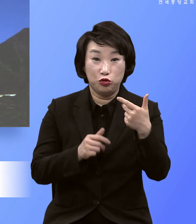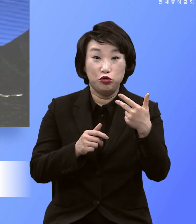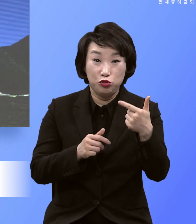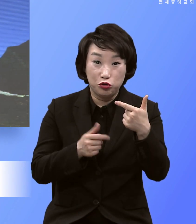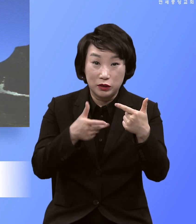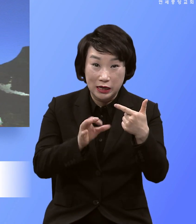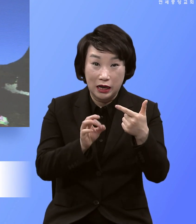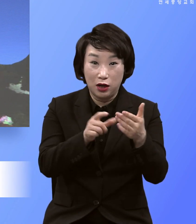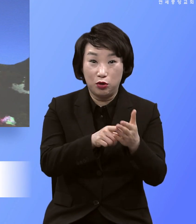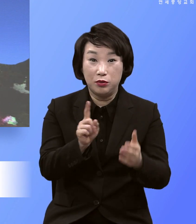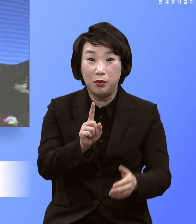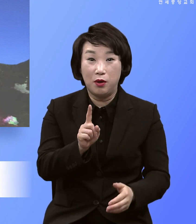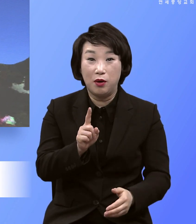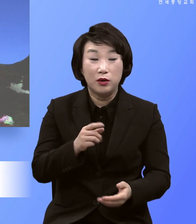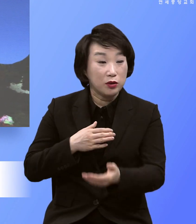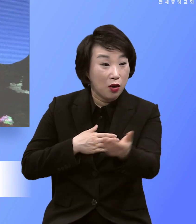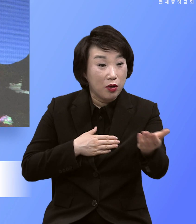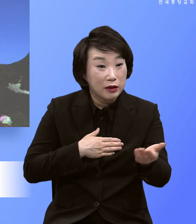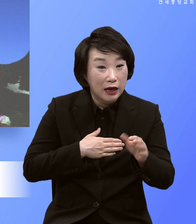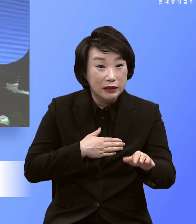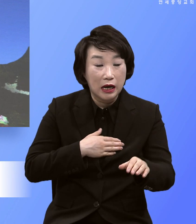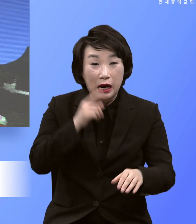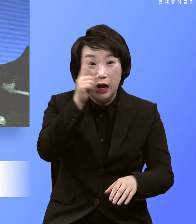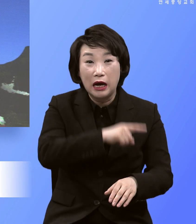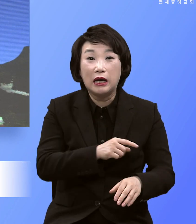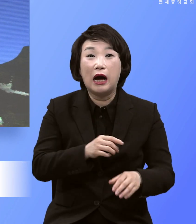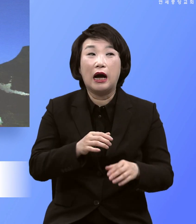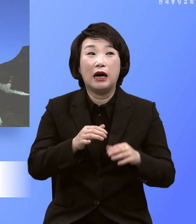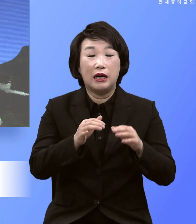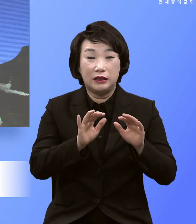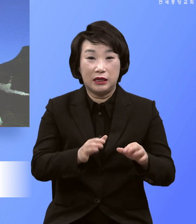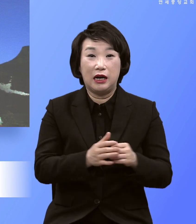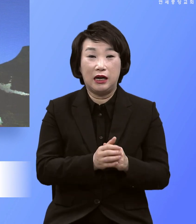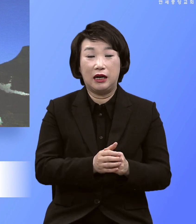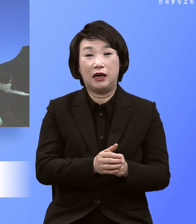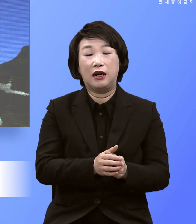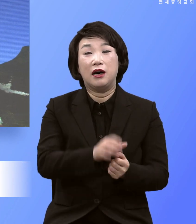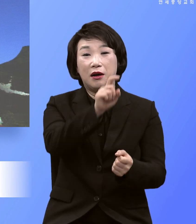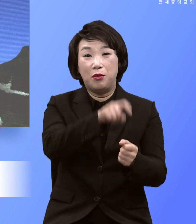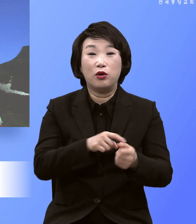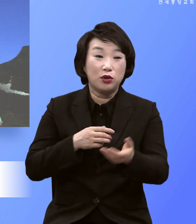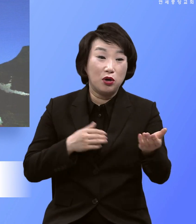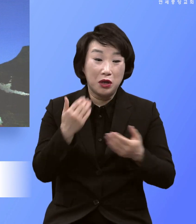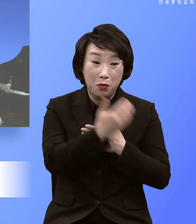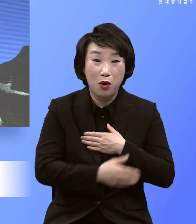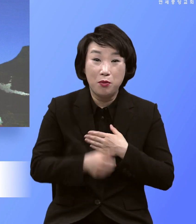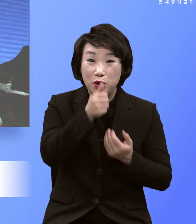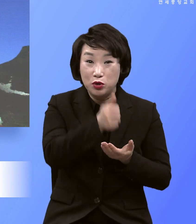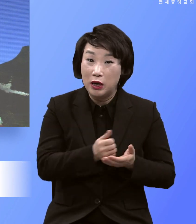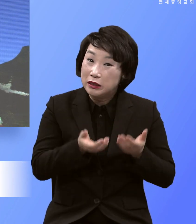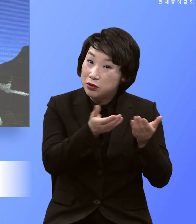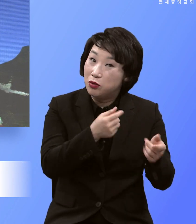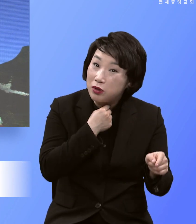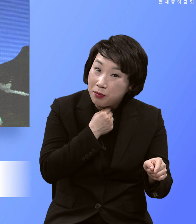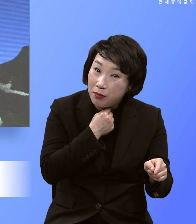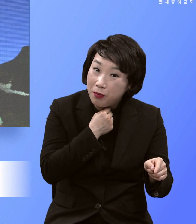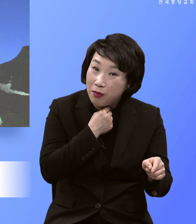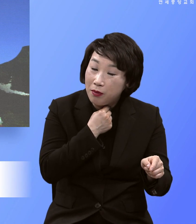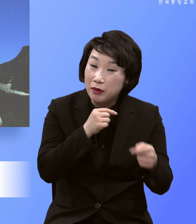말했지요. 너희가 불의의 병기로 너희 몸을 죄에게